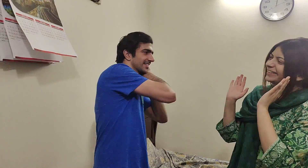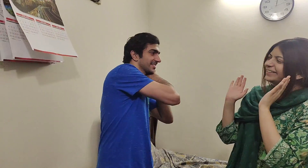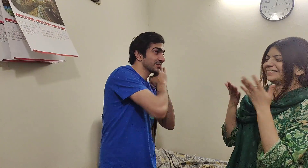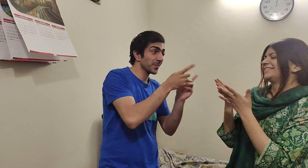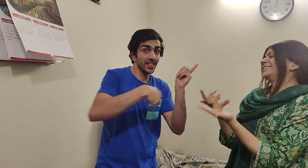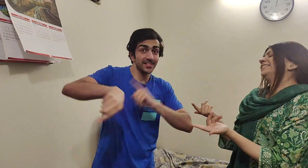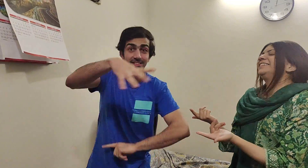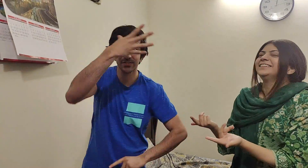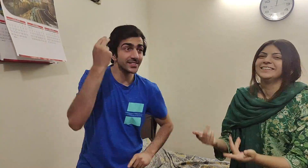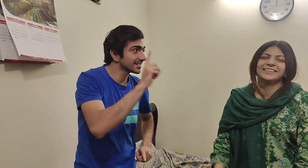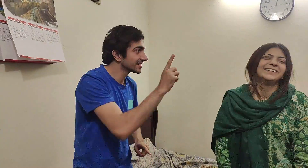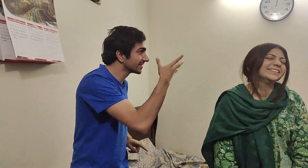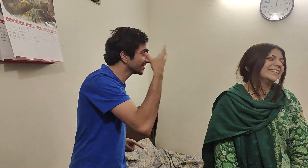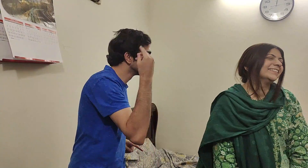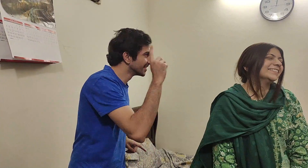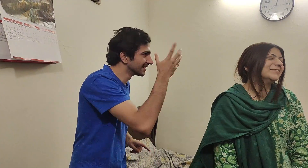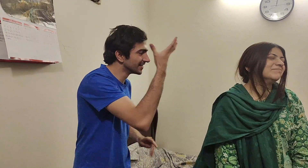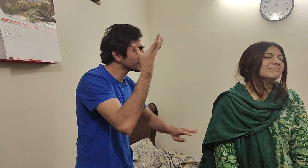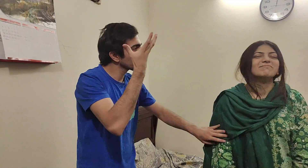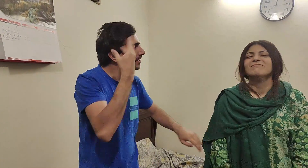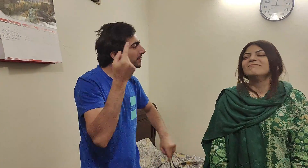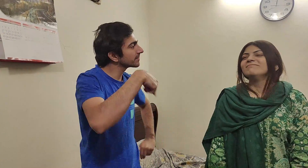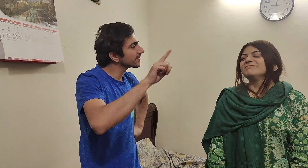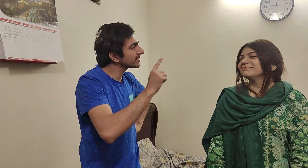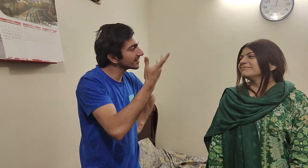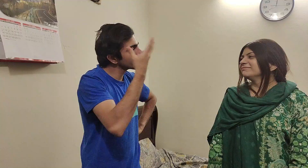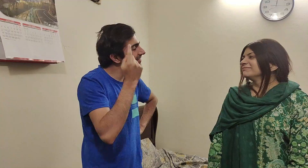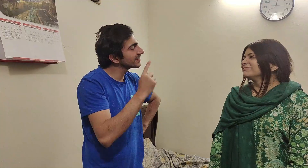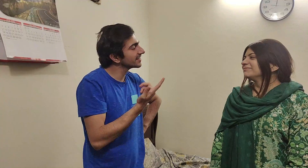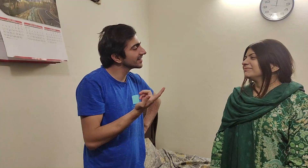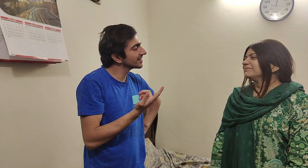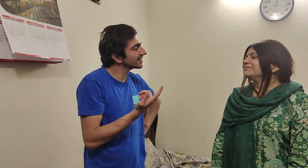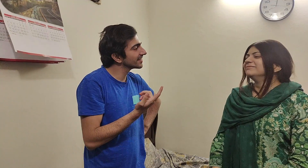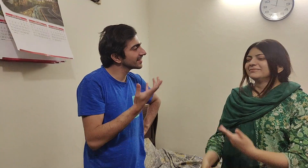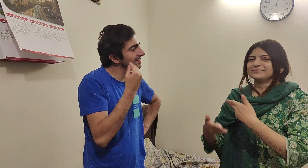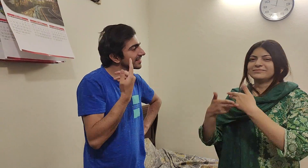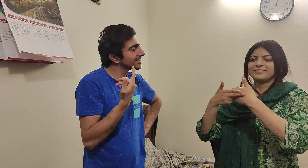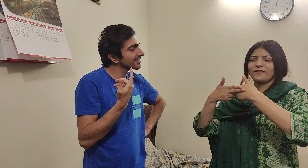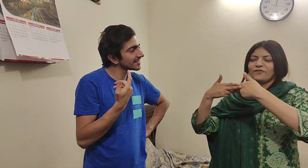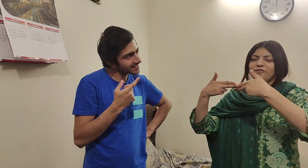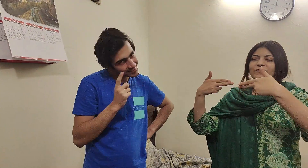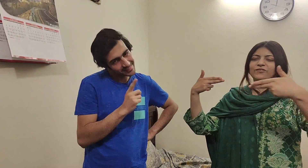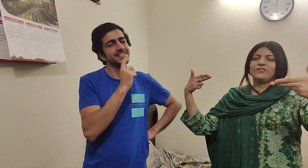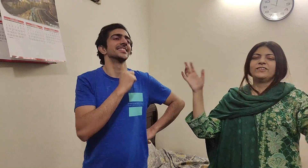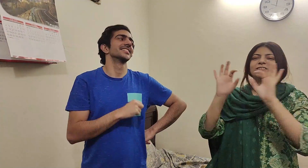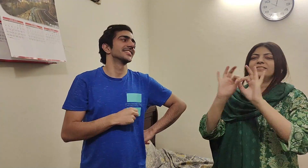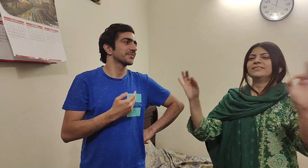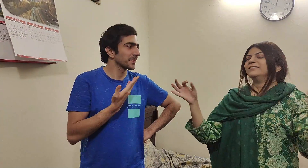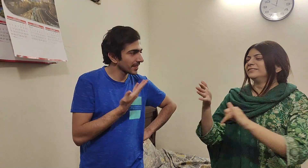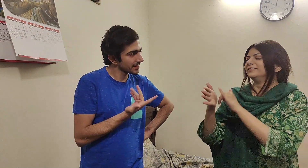चले, नहीं मैं सोने लगा हूँ। अच्छा खैर क्या, मत भूलना, चलो बता दो, एक बात नहीं भूलनी, पूरी वीडियो